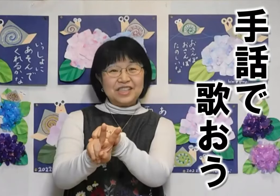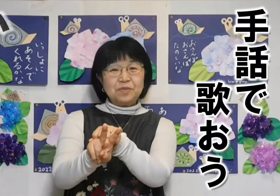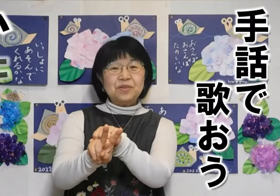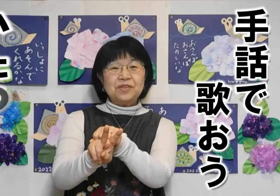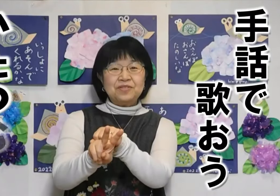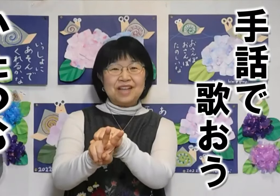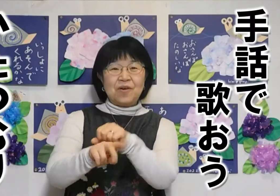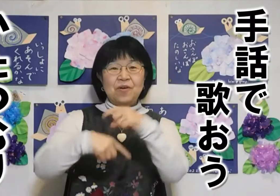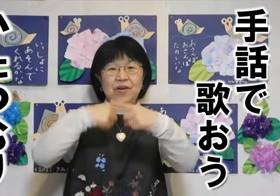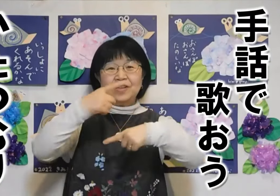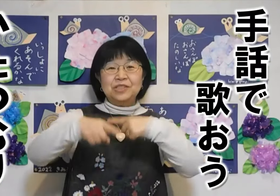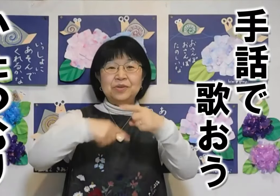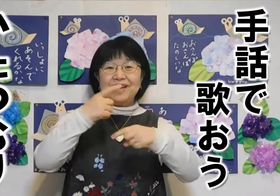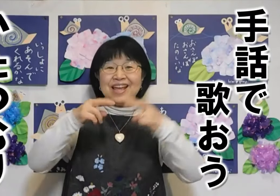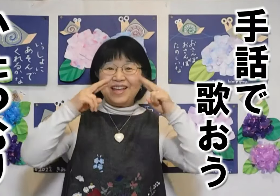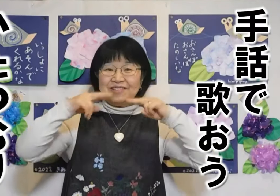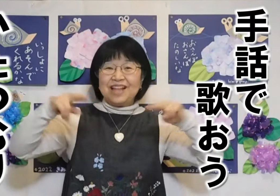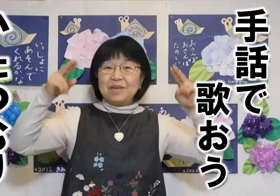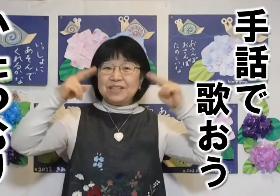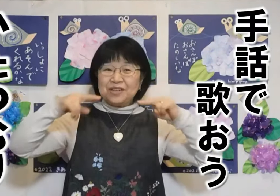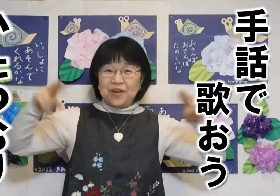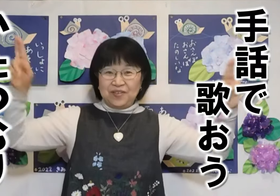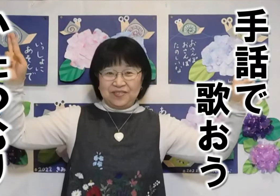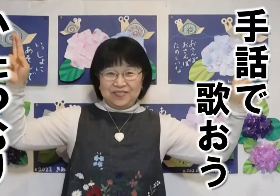カタツムリの歌を手話で歌いましょう。